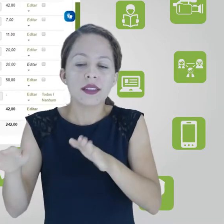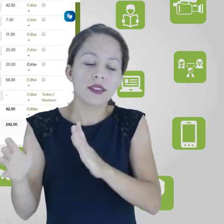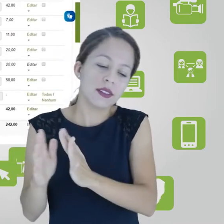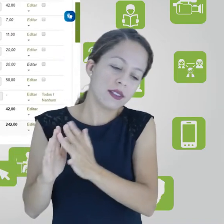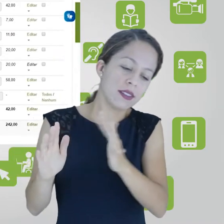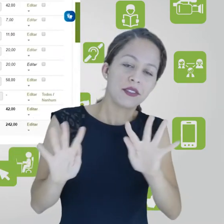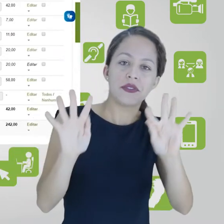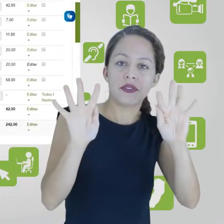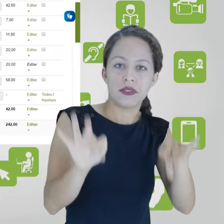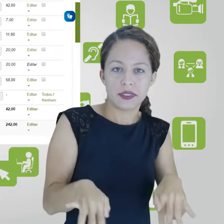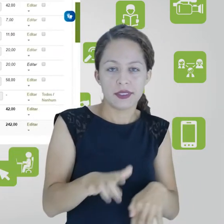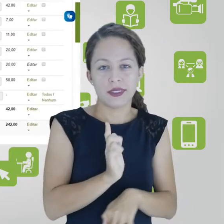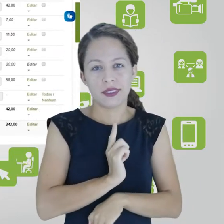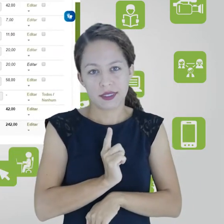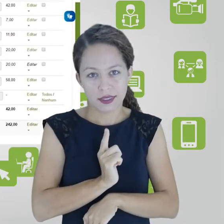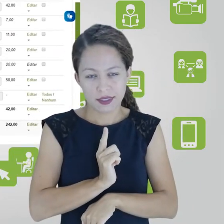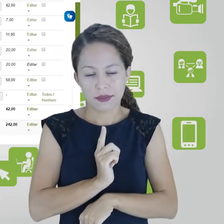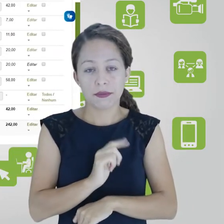fim.